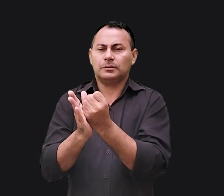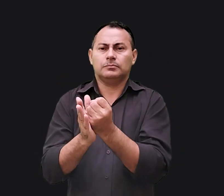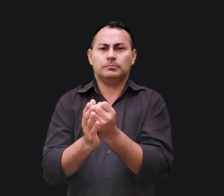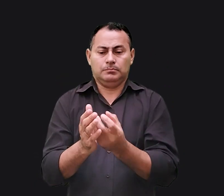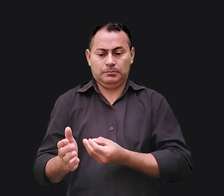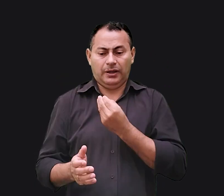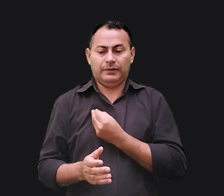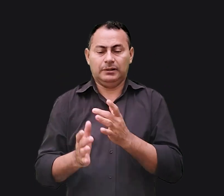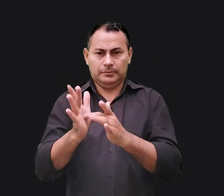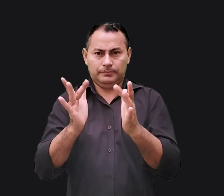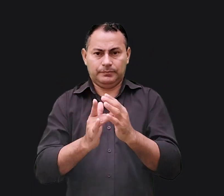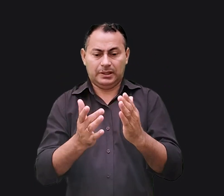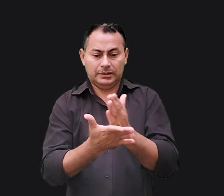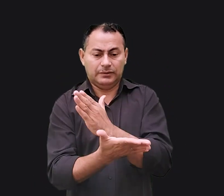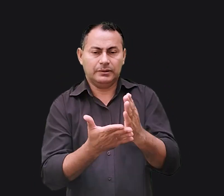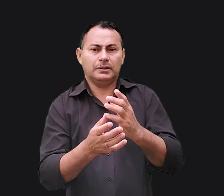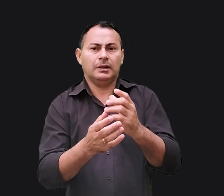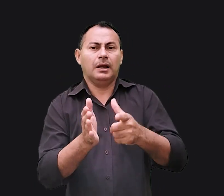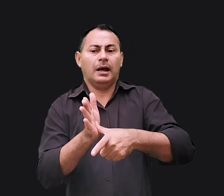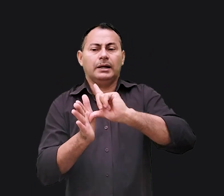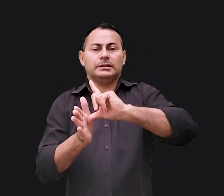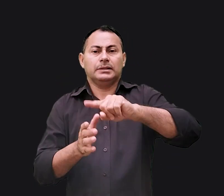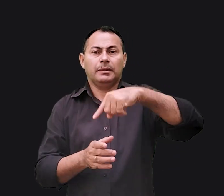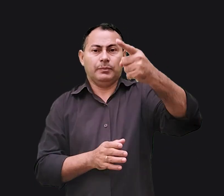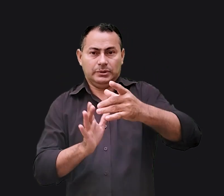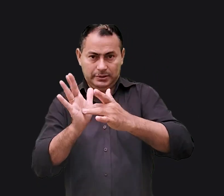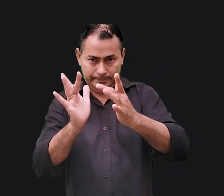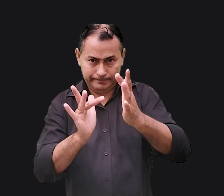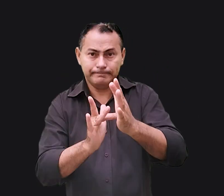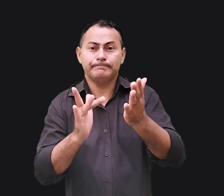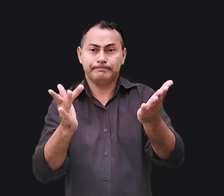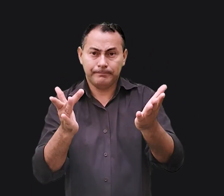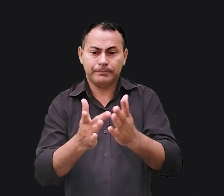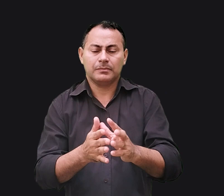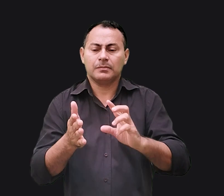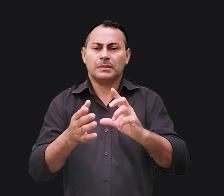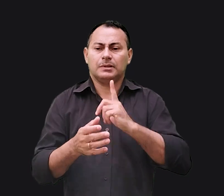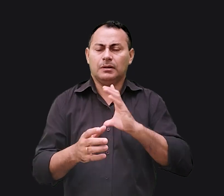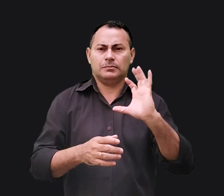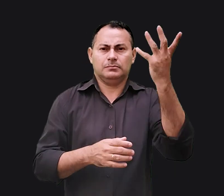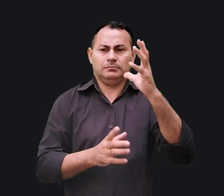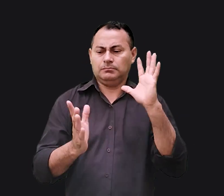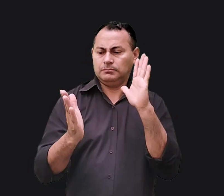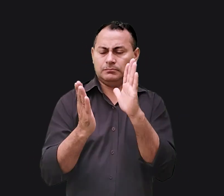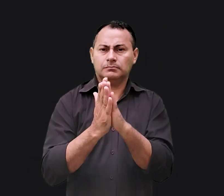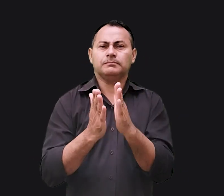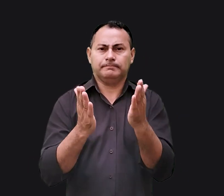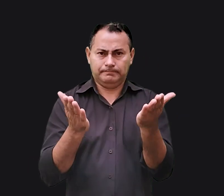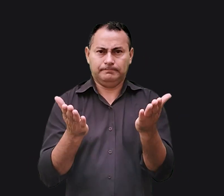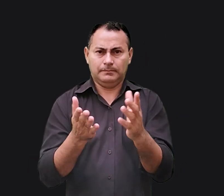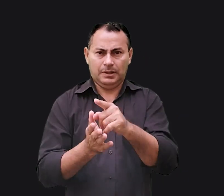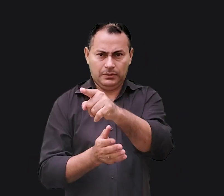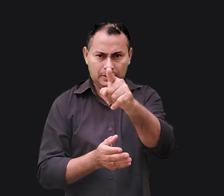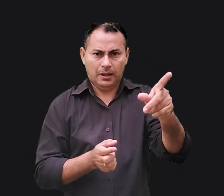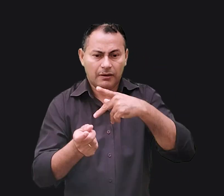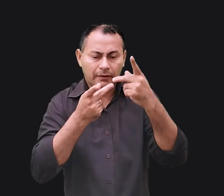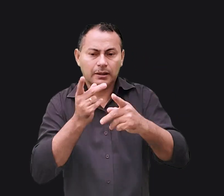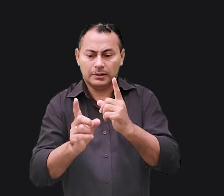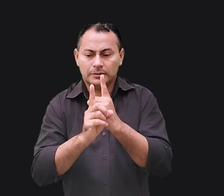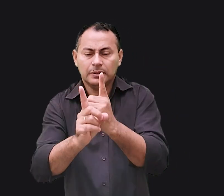pela vida dele, dividida em antes e depois de Cristo. Isso sim é causar impacto, né? Se você diz que é discípulo